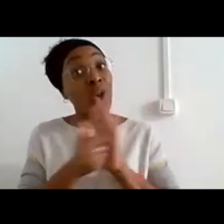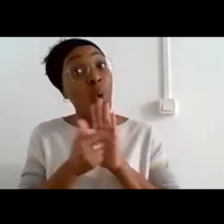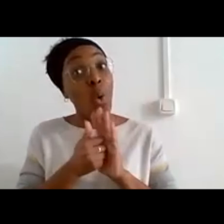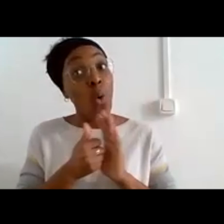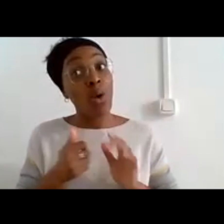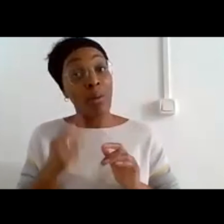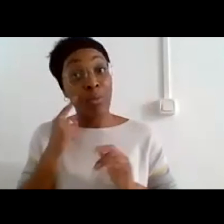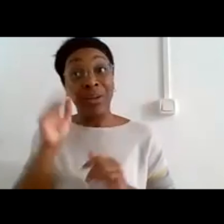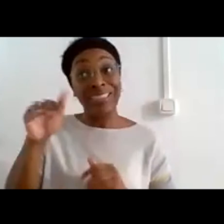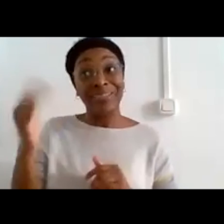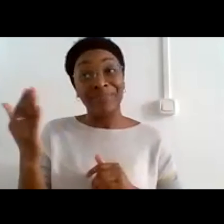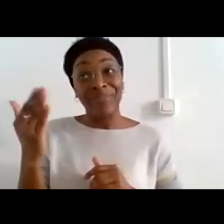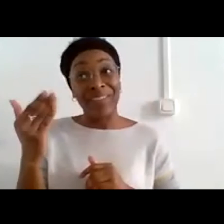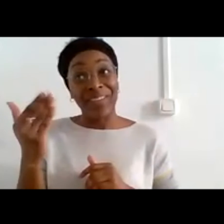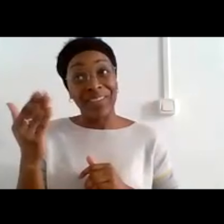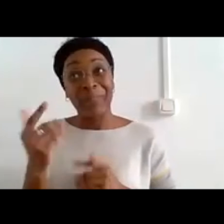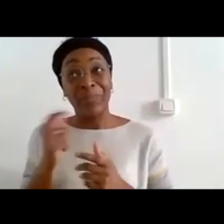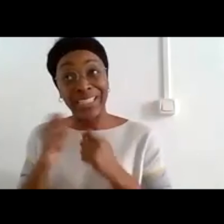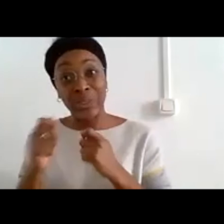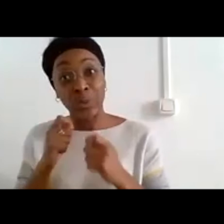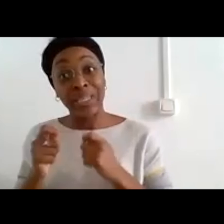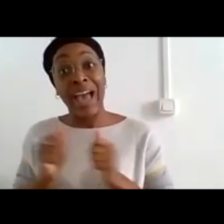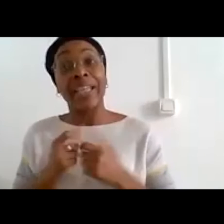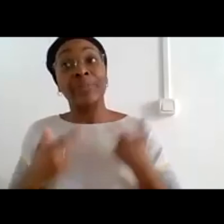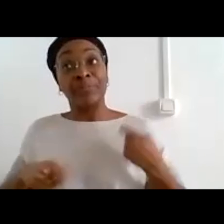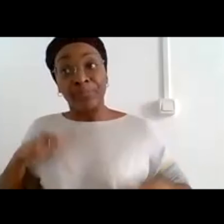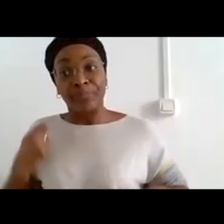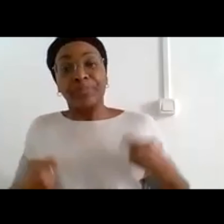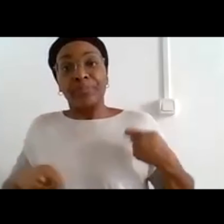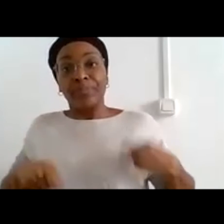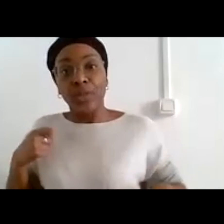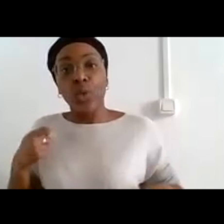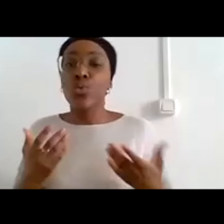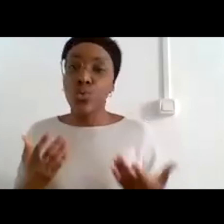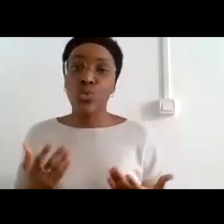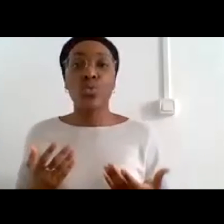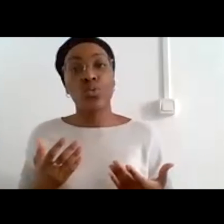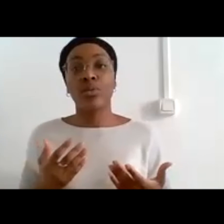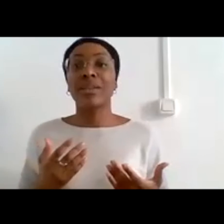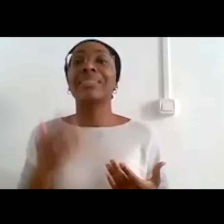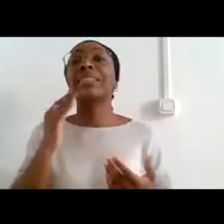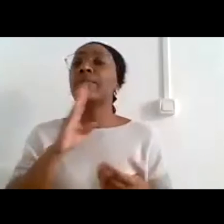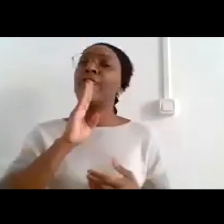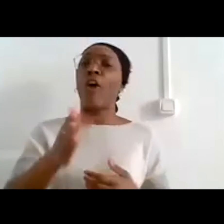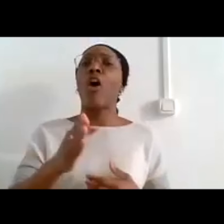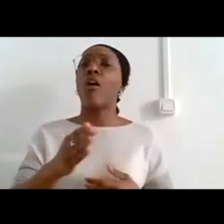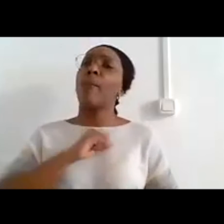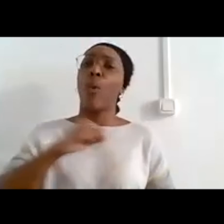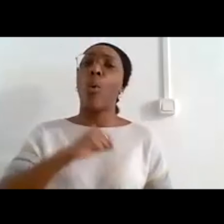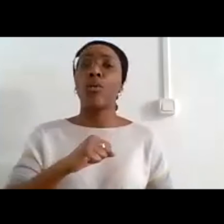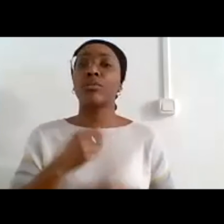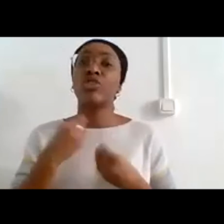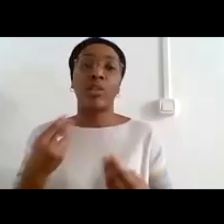quelqu'un et de la bonne manière. Parce que reprendre en disant: «Moi, je suis franc et moi, je te rentre dedans», ça, tout le monde sait faire. Mais ça, c'est